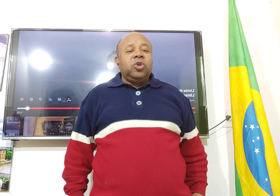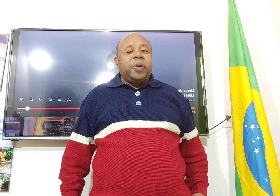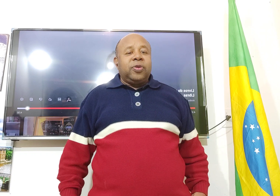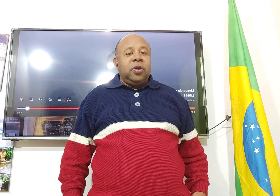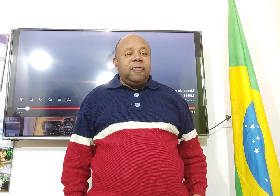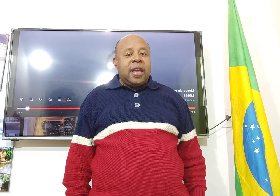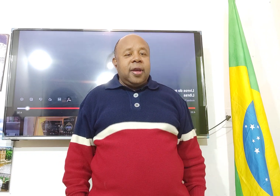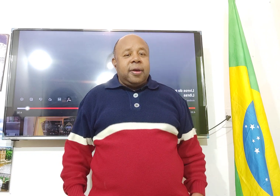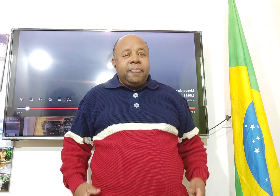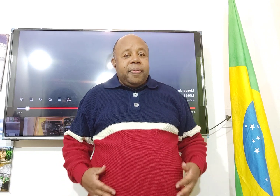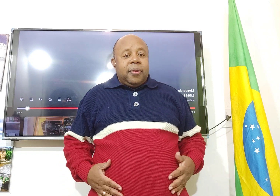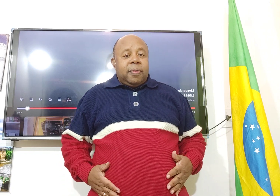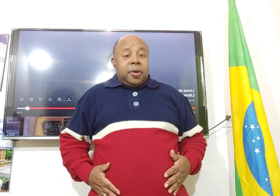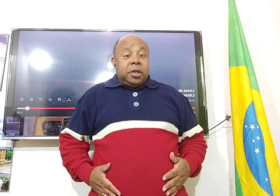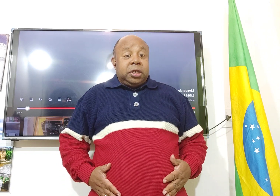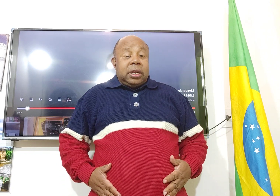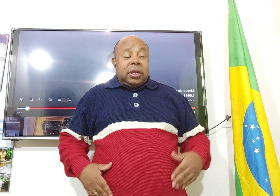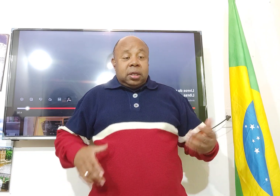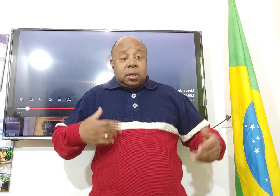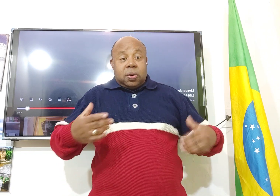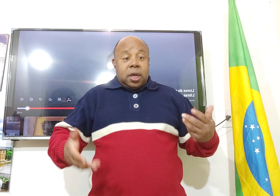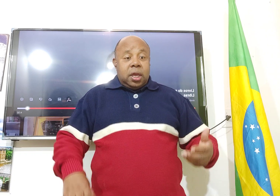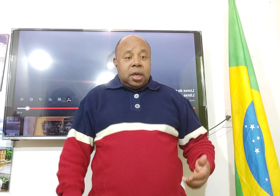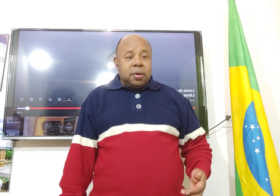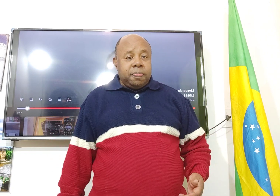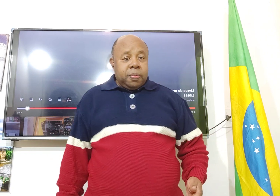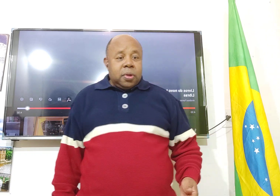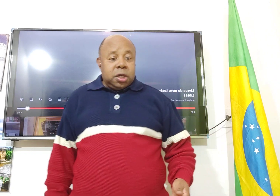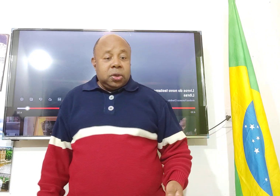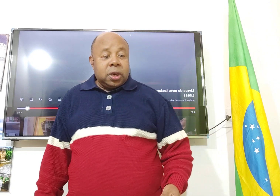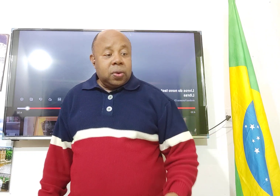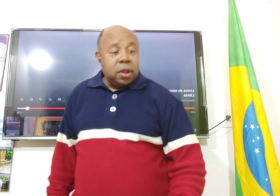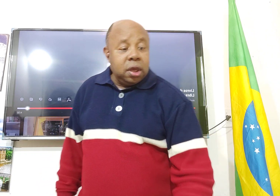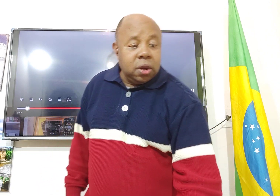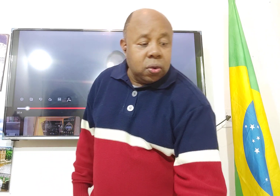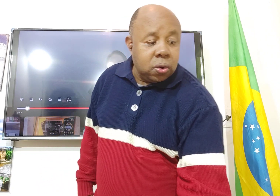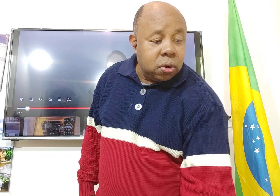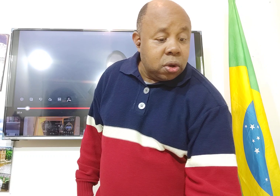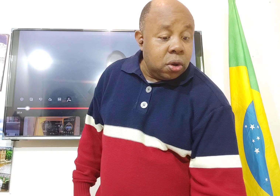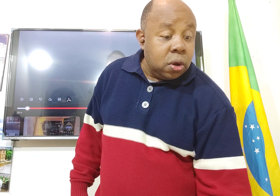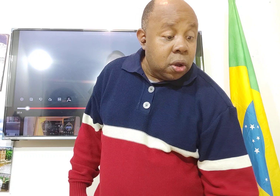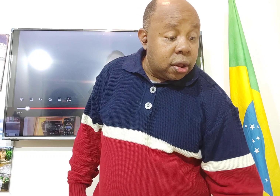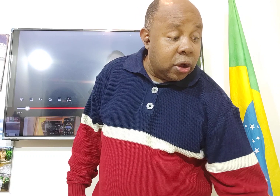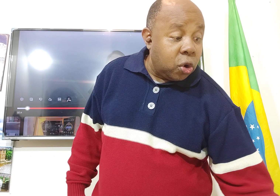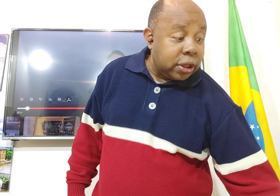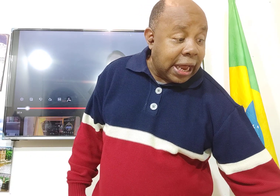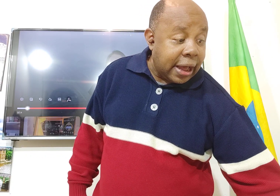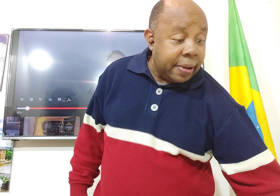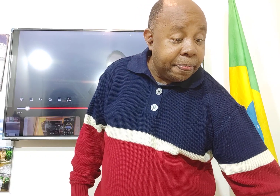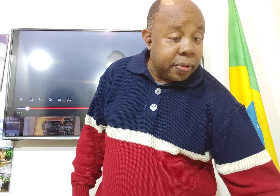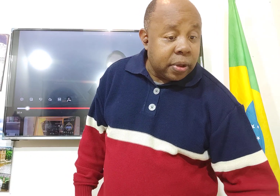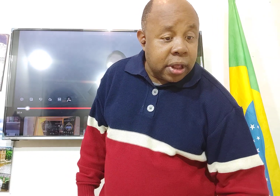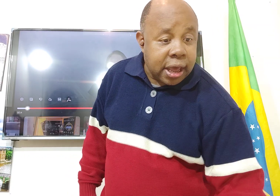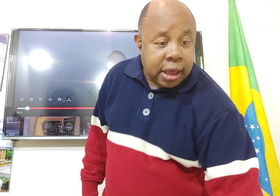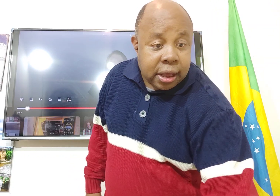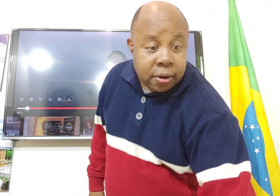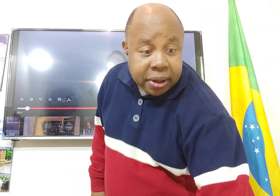os pastores velhos aí, porque a gente tá em tanta correria, a gente não tá conseguindo se encontrar, né?